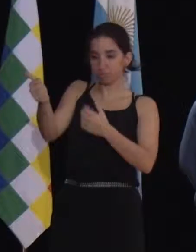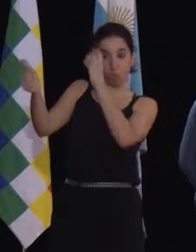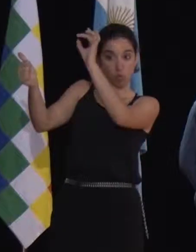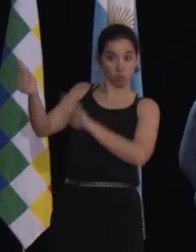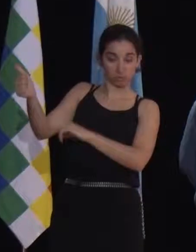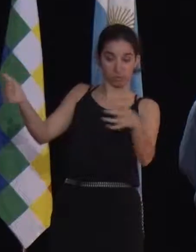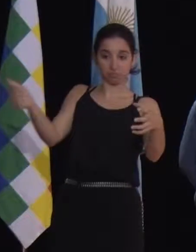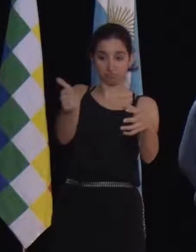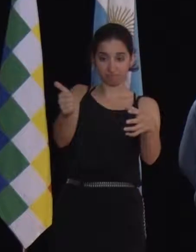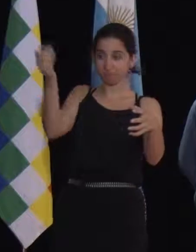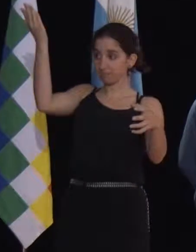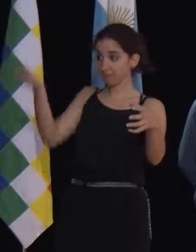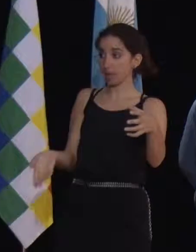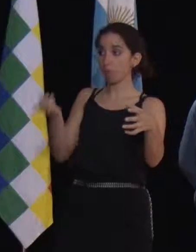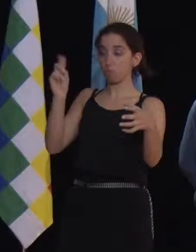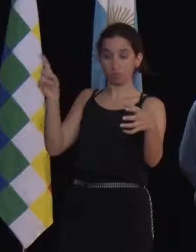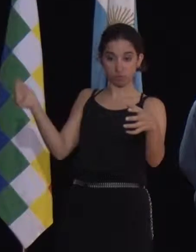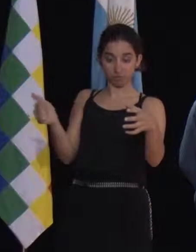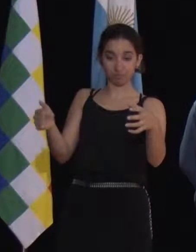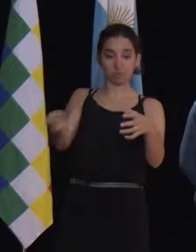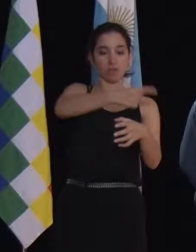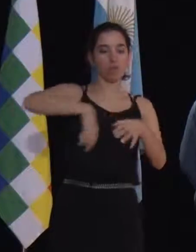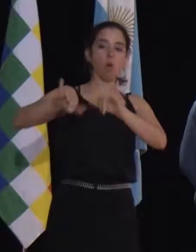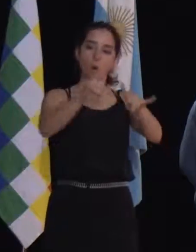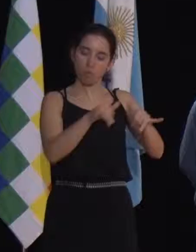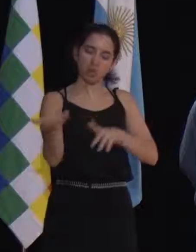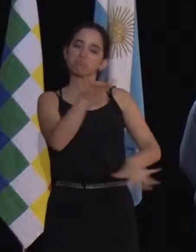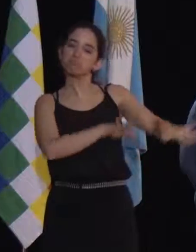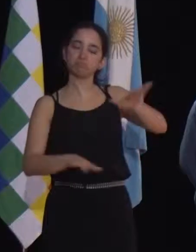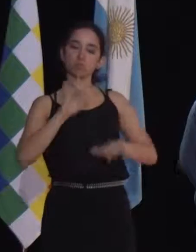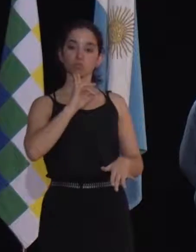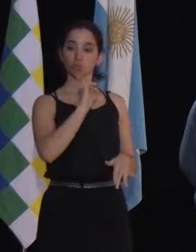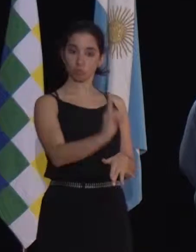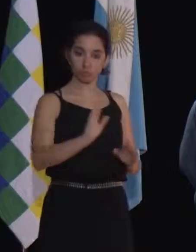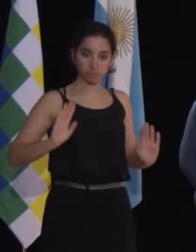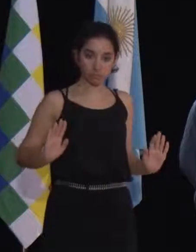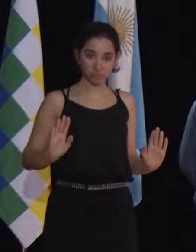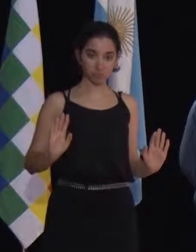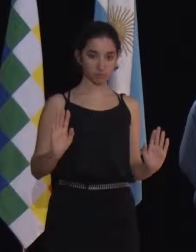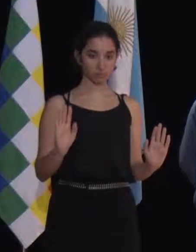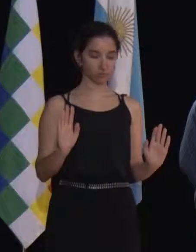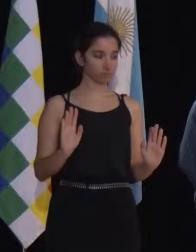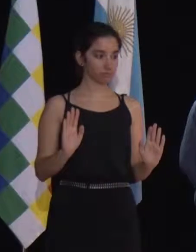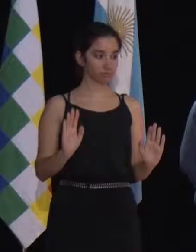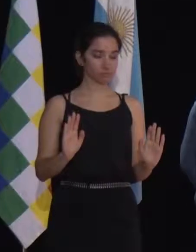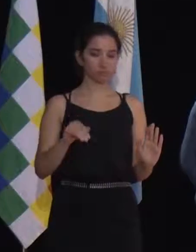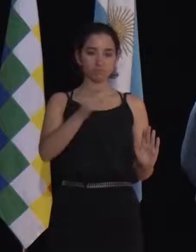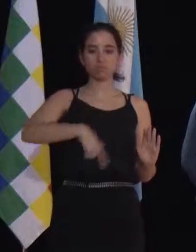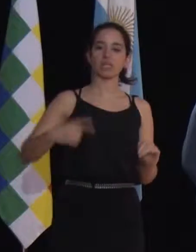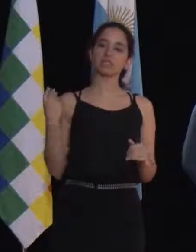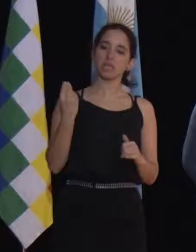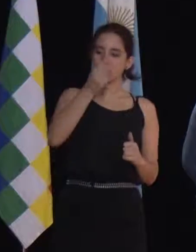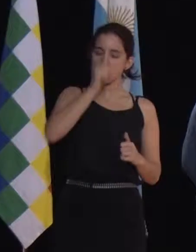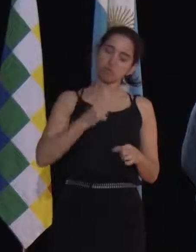nosotros somos quienes lo organizamos tratamos de trabajar todos los fines de